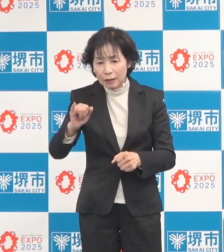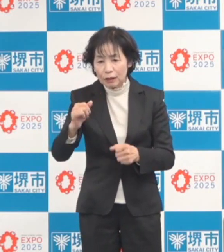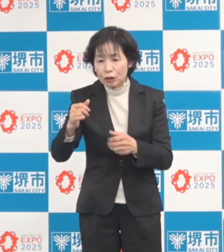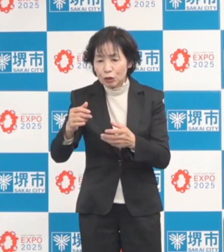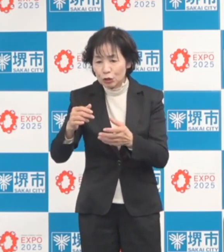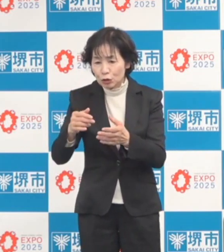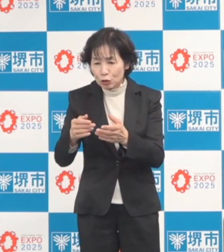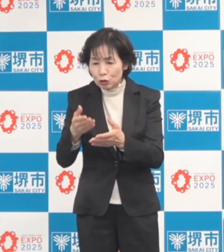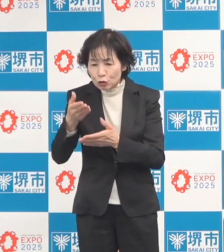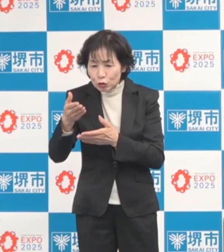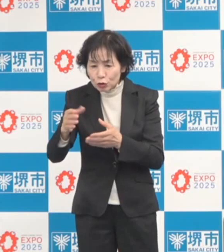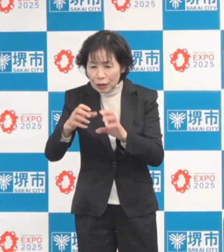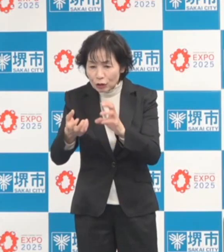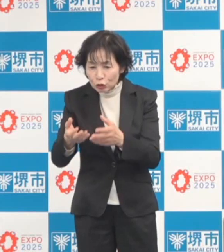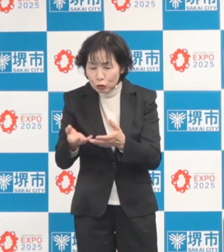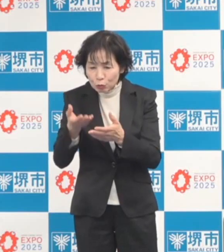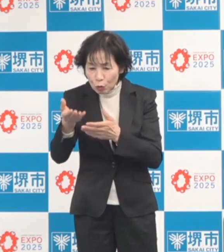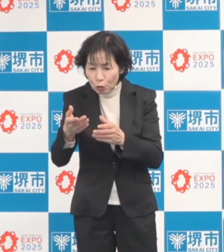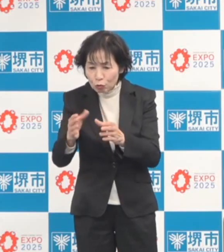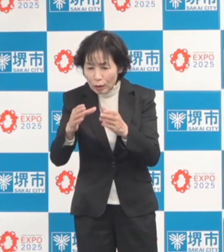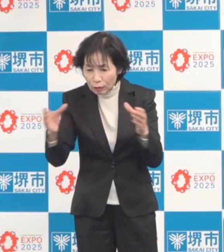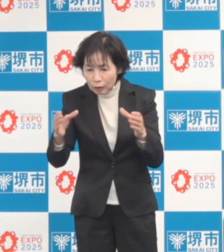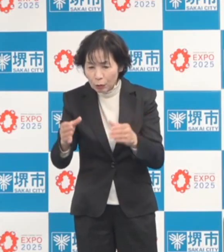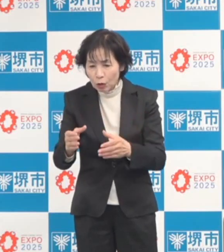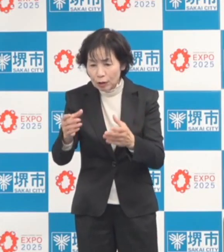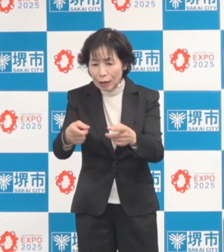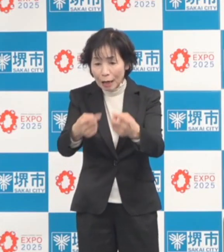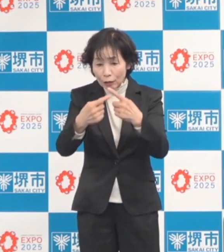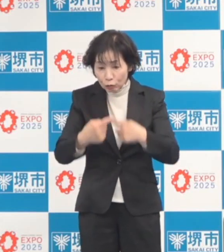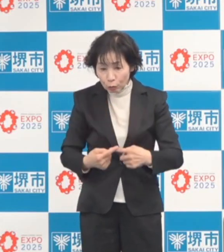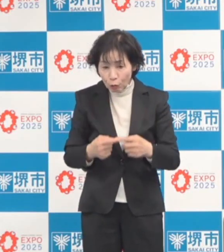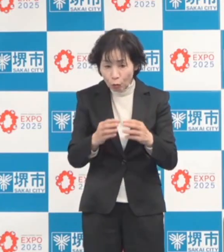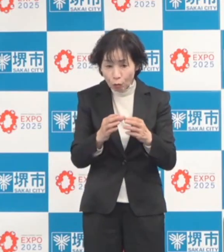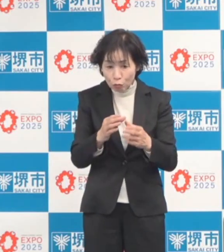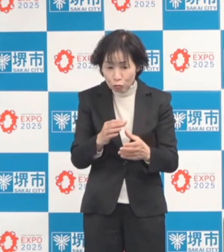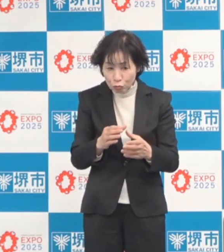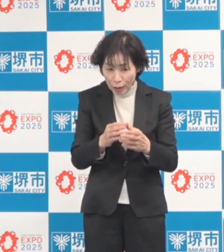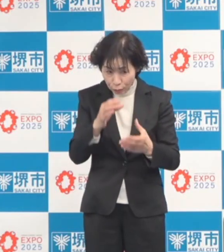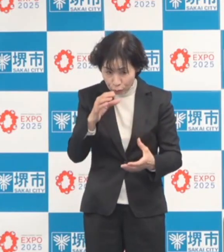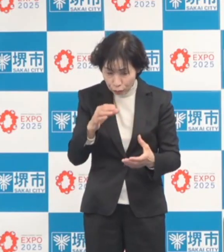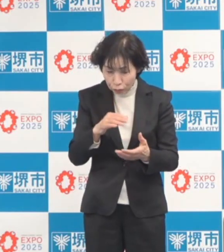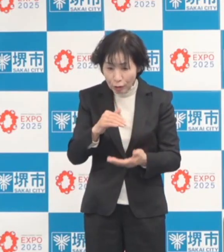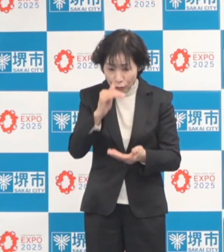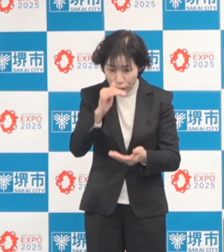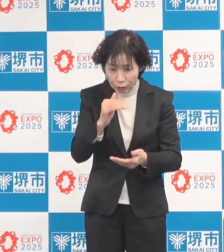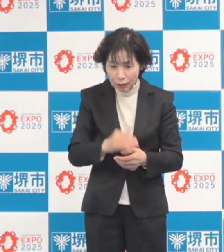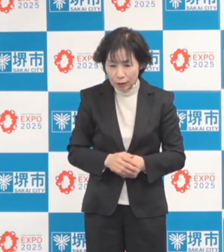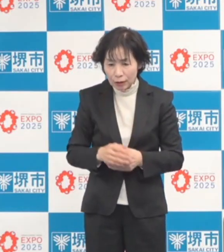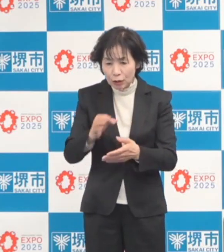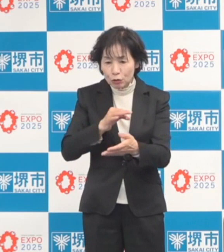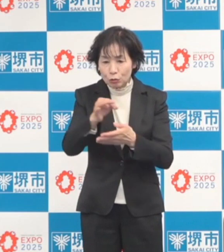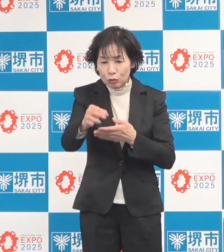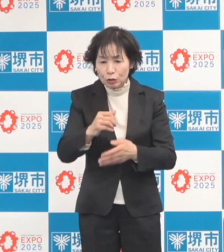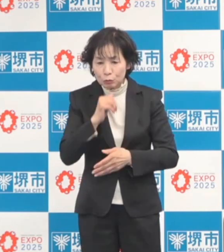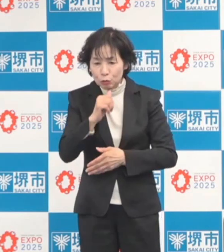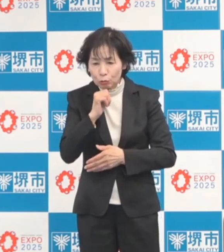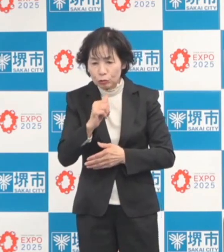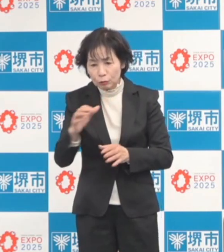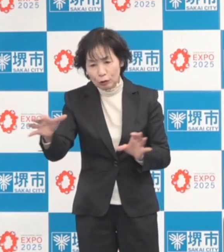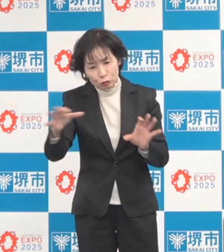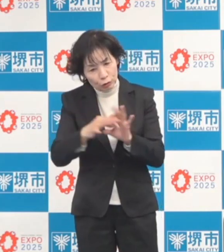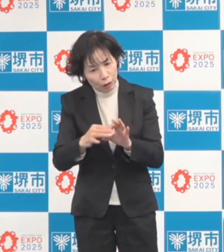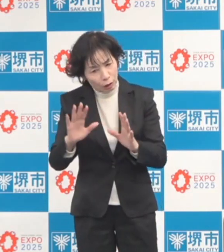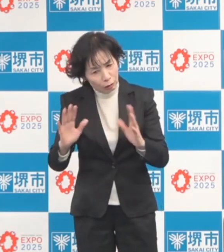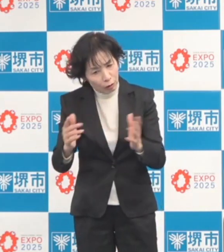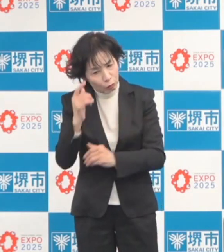市債発行して歳入部分も増えていくから、そこ自体は 収支不足にはつながらないんじゃないか